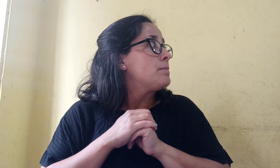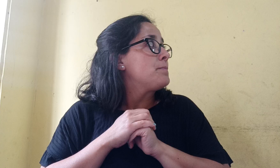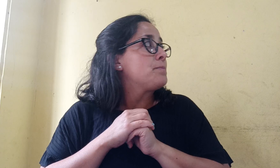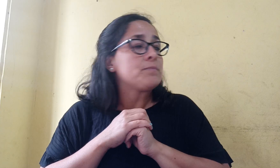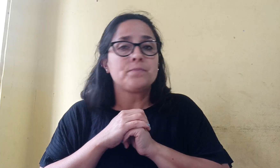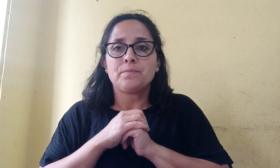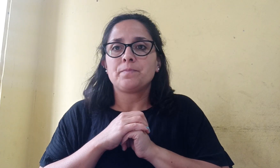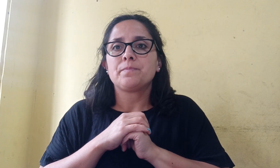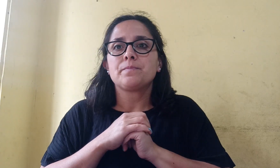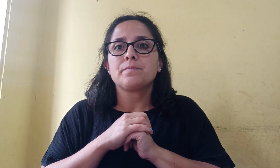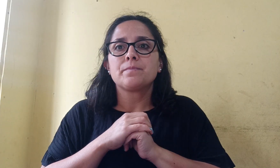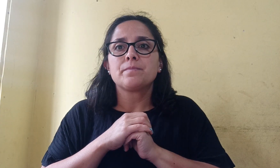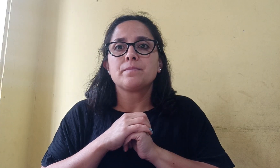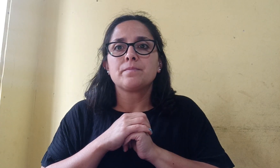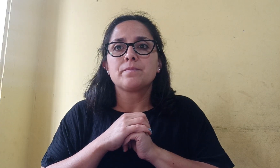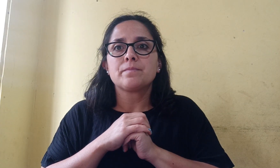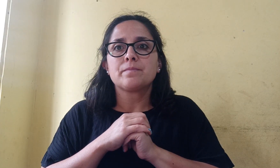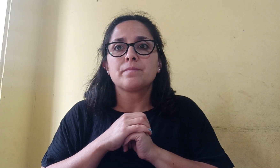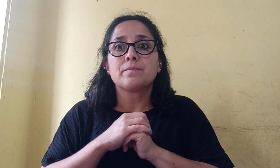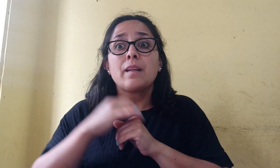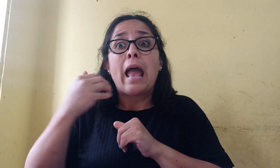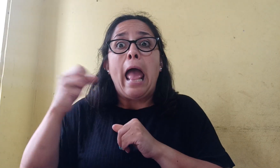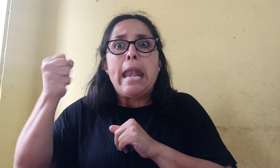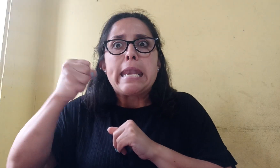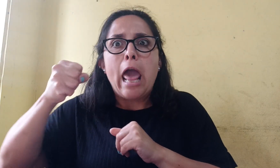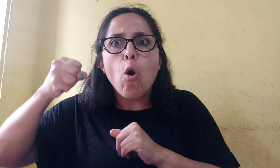Entonces, esas vías, esas neuronas motoras